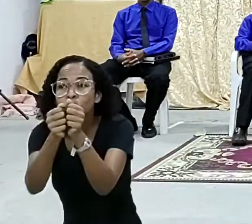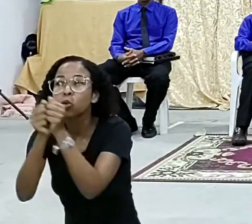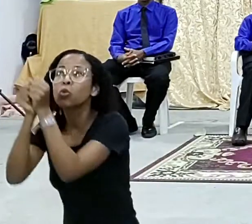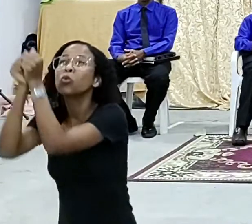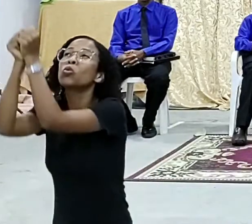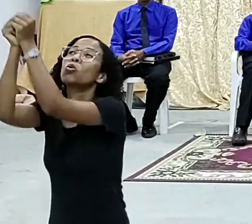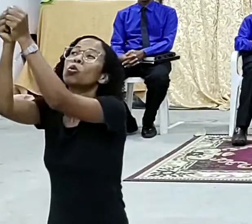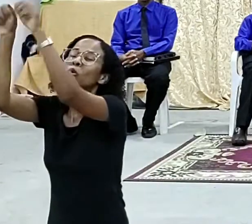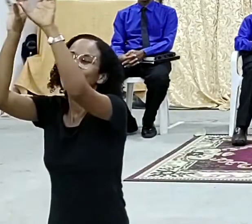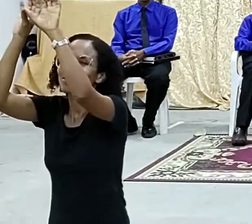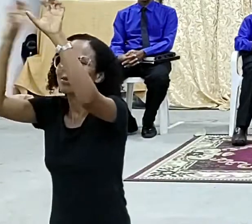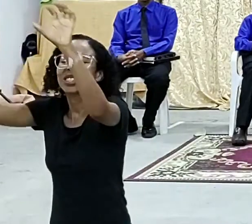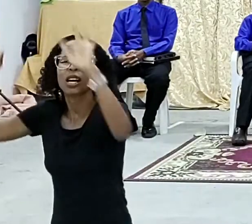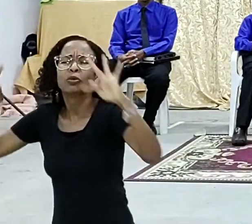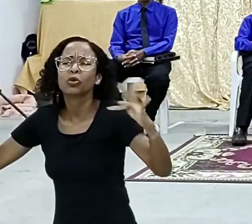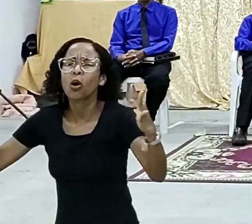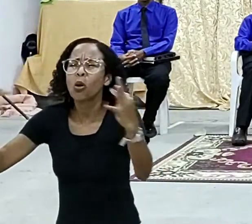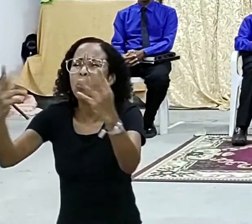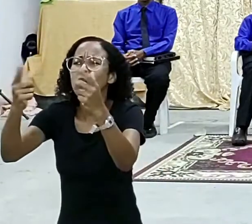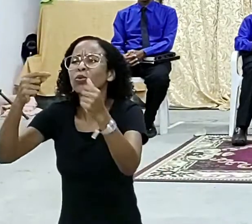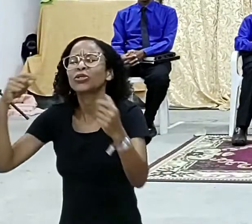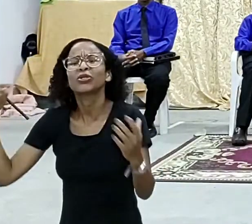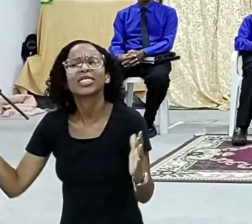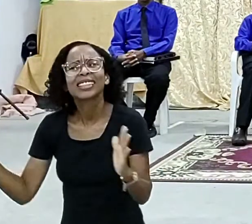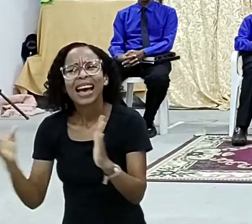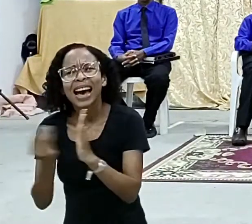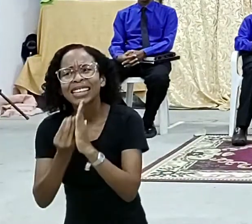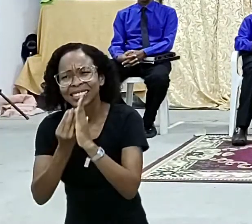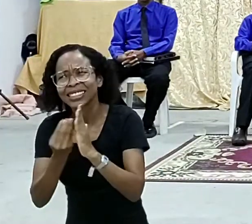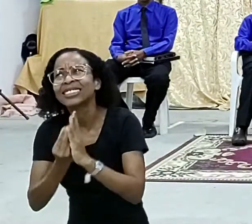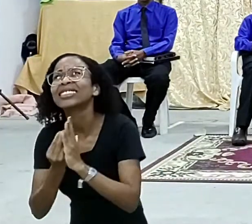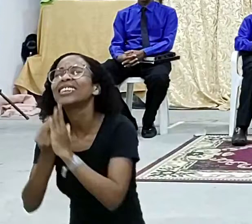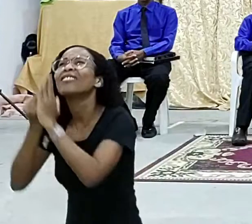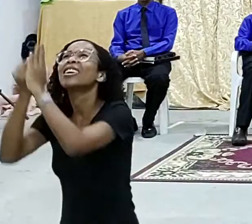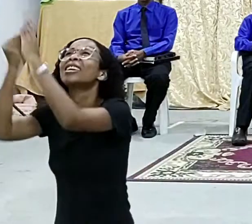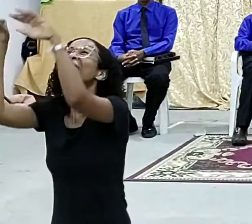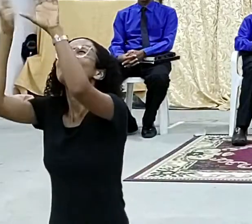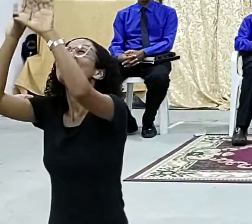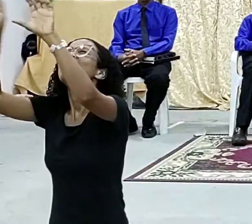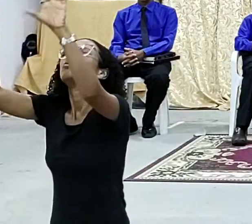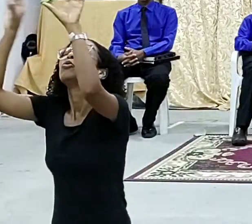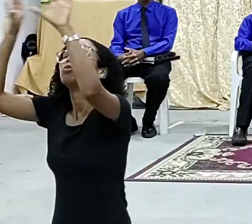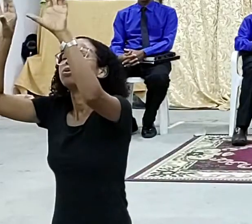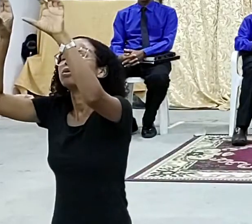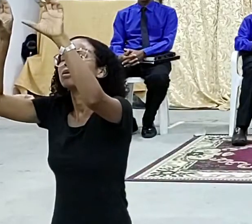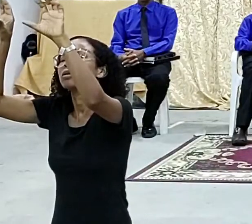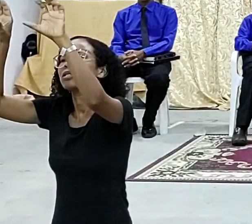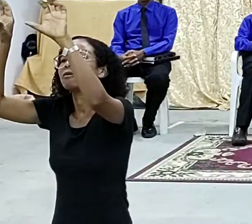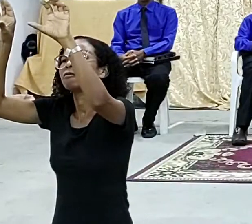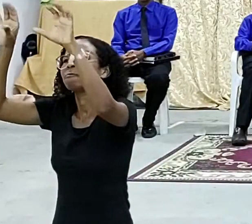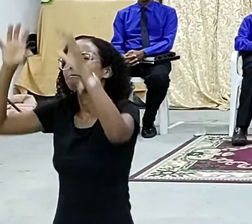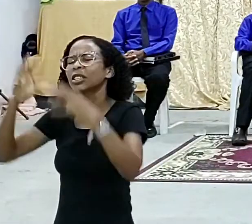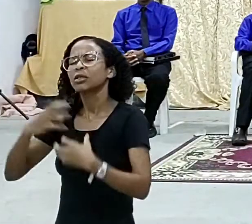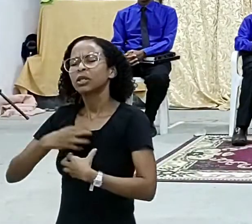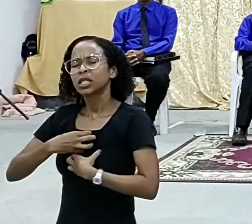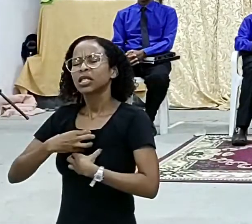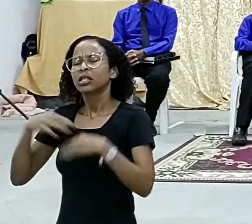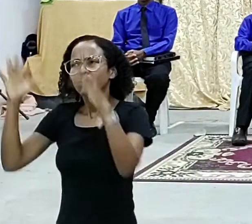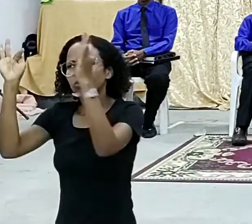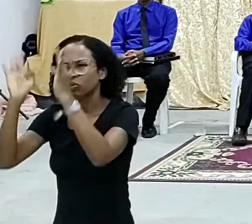crentes na localidade, daqui, de outros lugares, irmos para a mansão celestial.